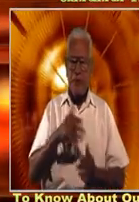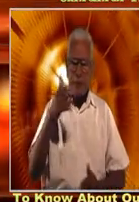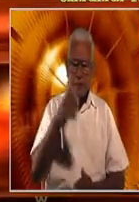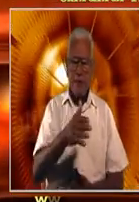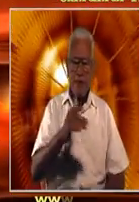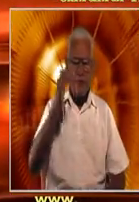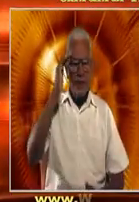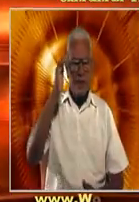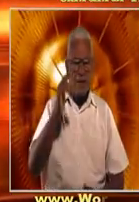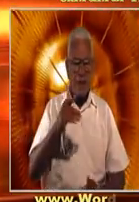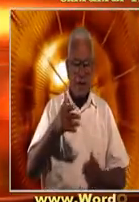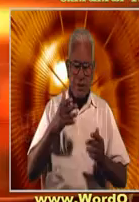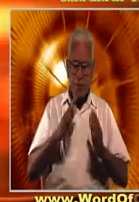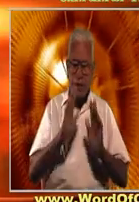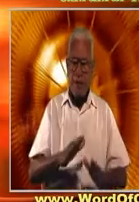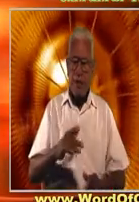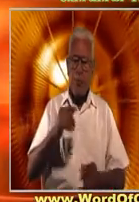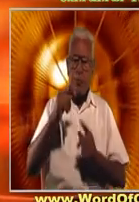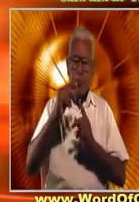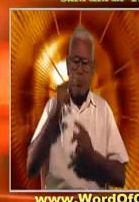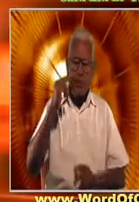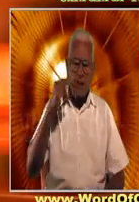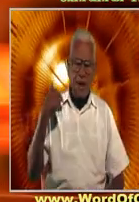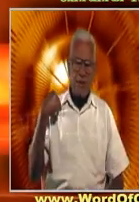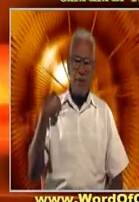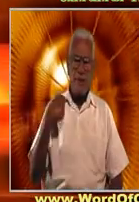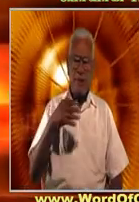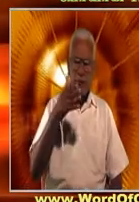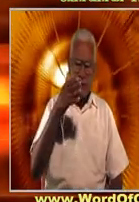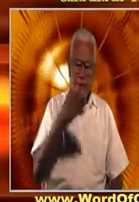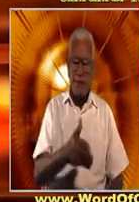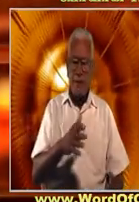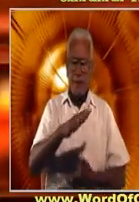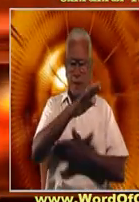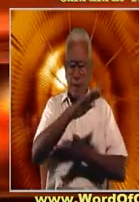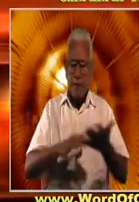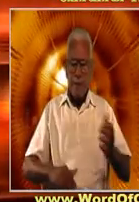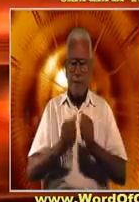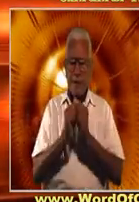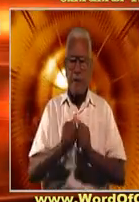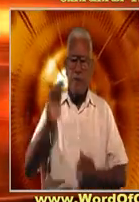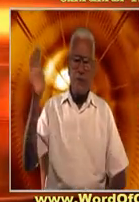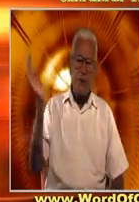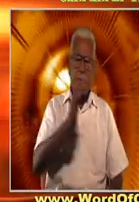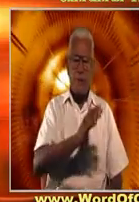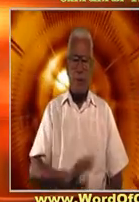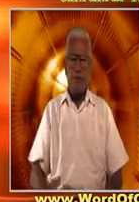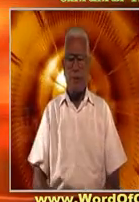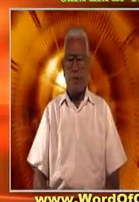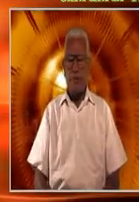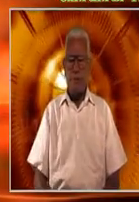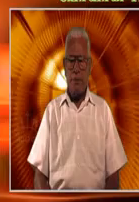என்னிடுத்தில் வாச்சமாய் இருக்குரை பிதாவானவரே இந்த கிரியைகளை செய்து வரிகிறார்